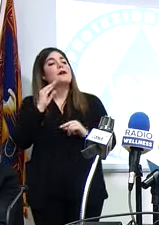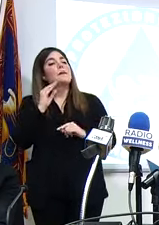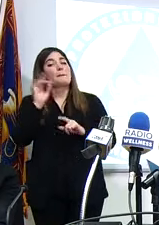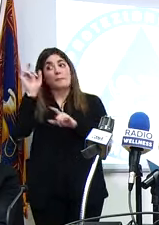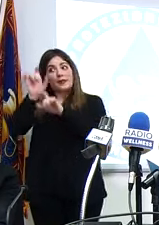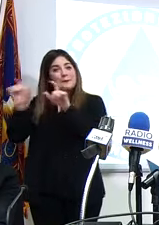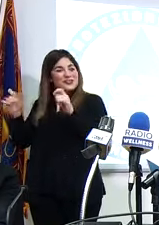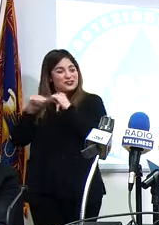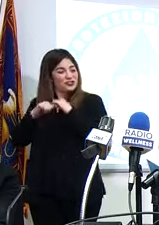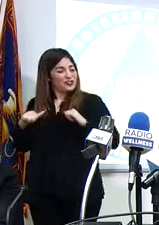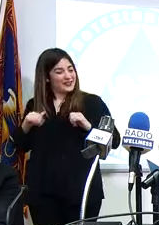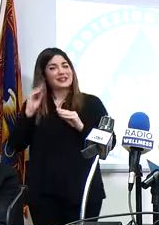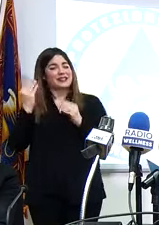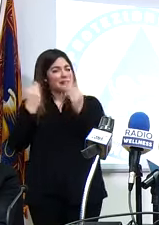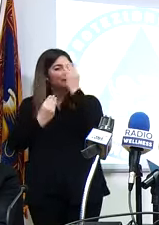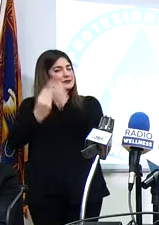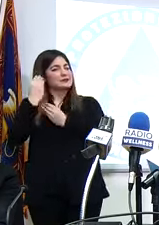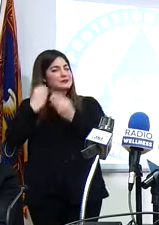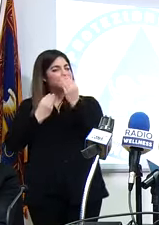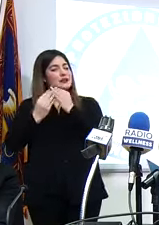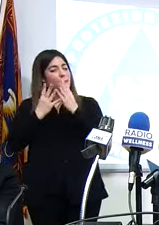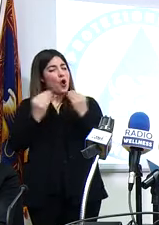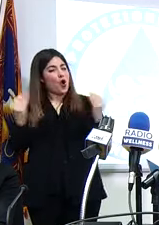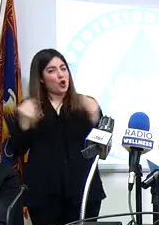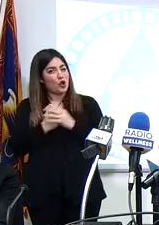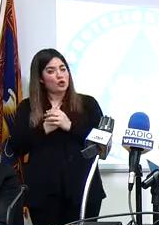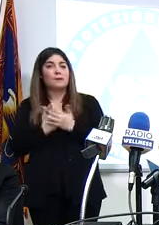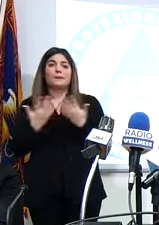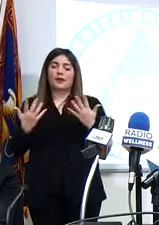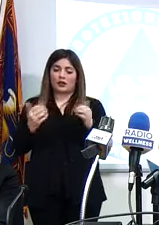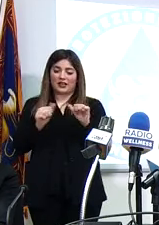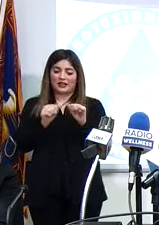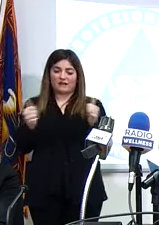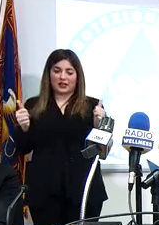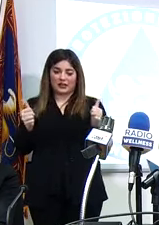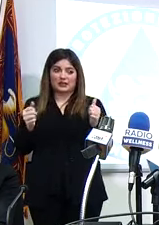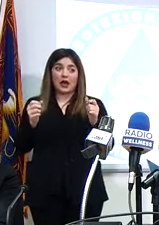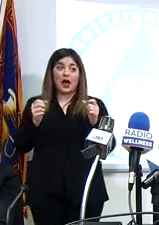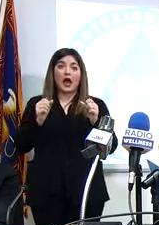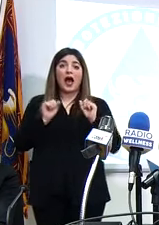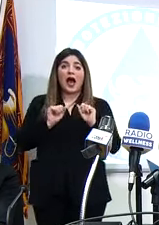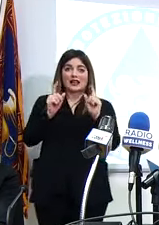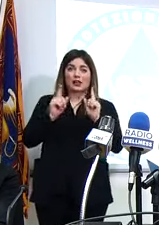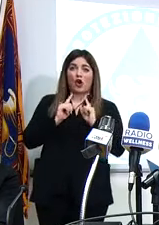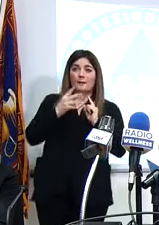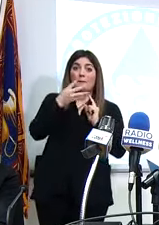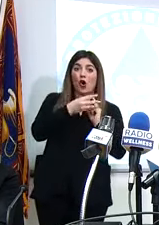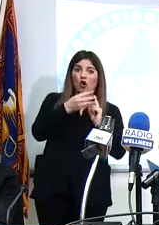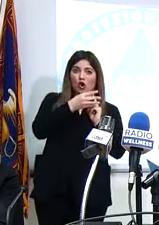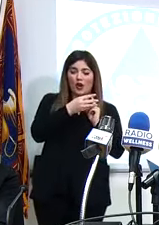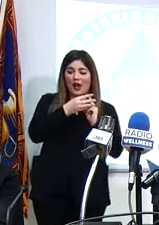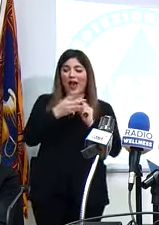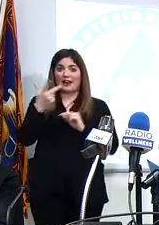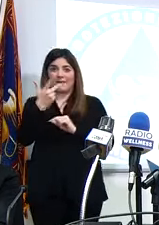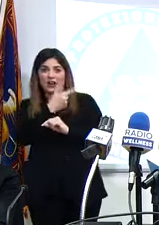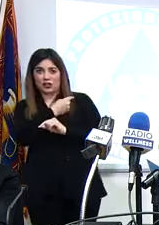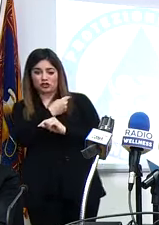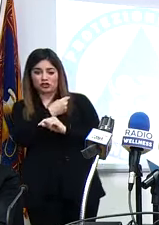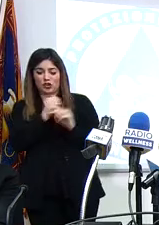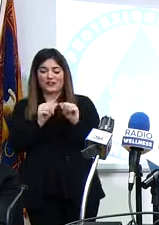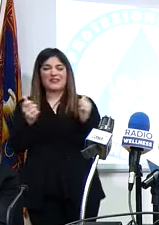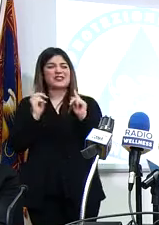e cioè, che differenza fa tra gli anticorpi monoclonali e il vaccino? E la seconda, visto